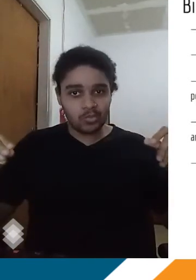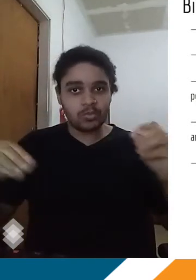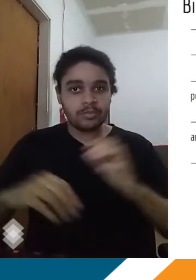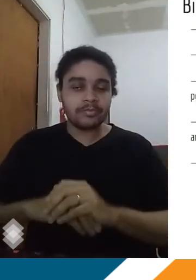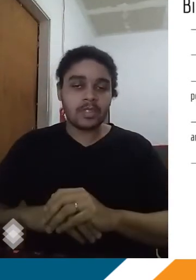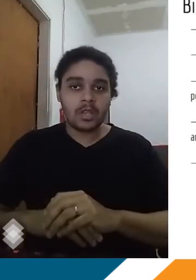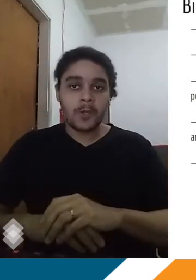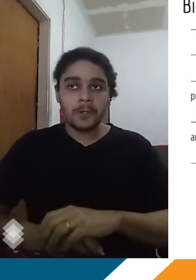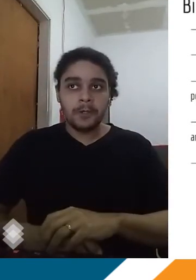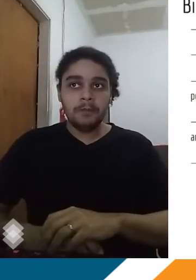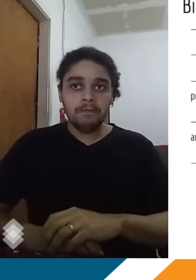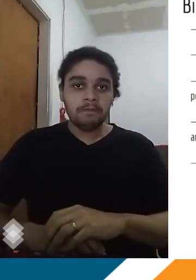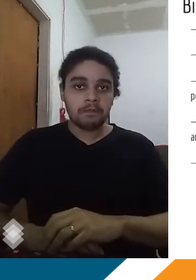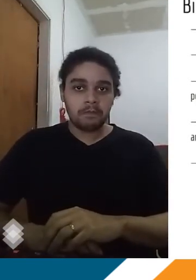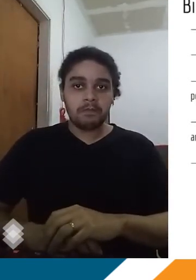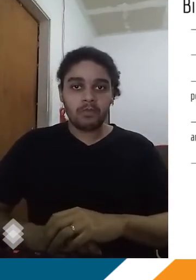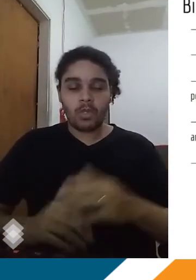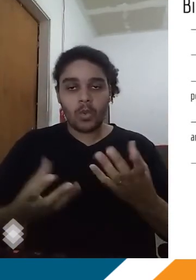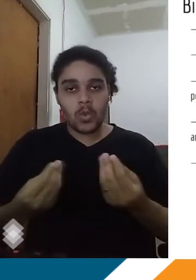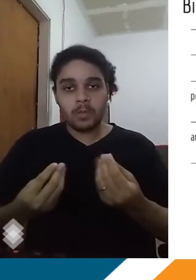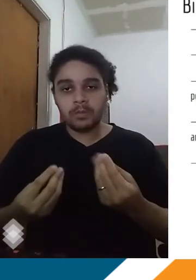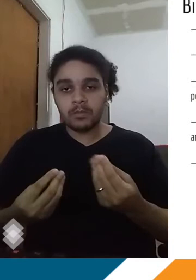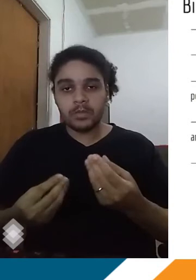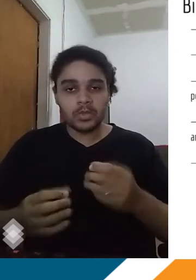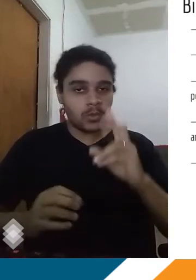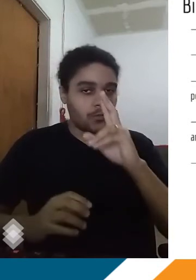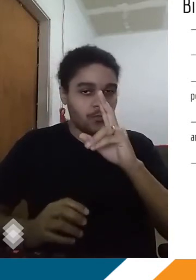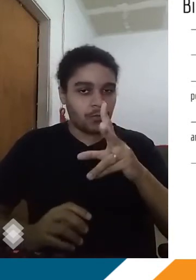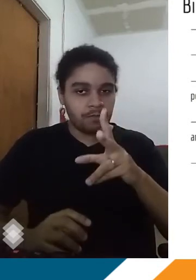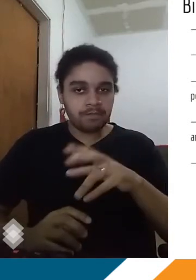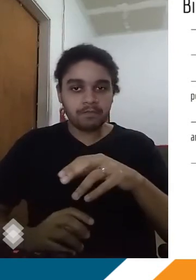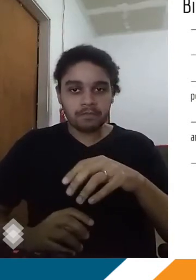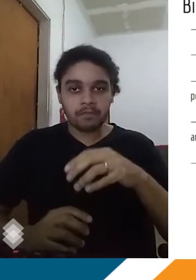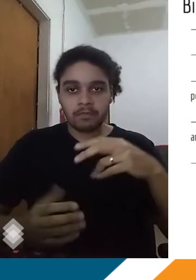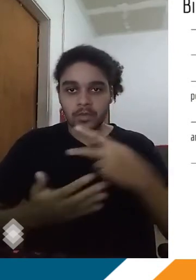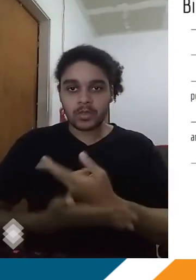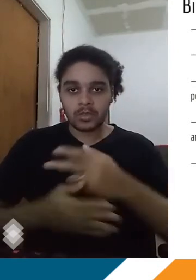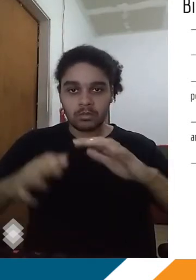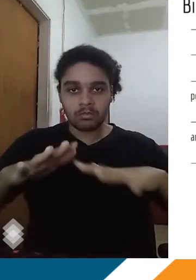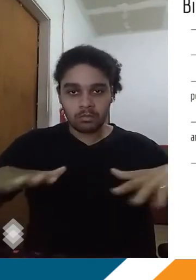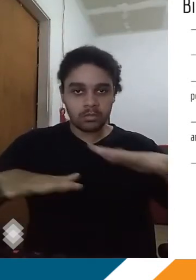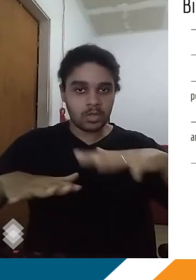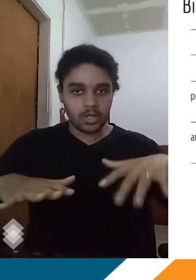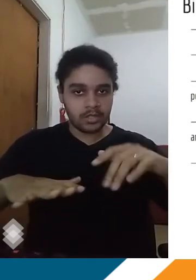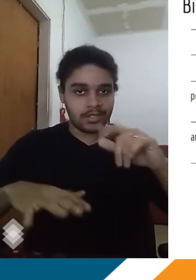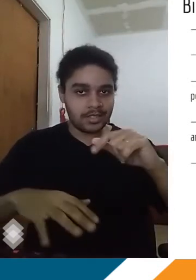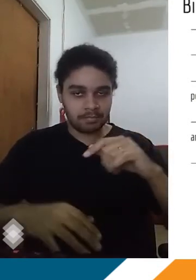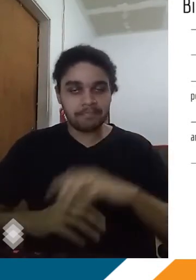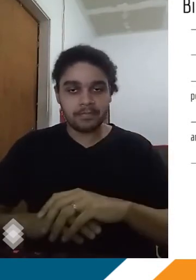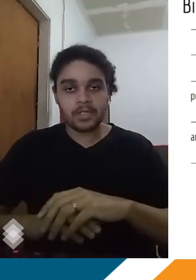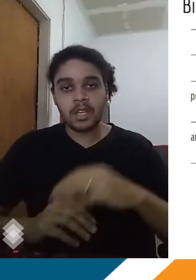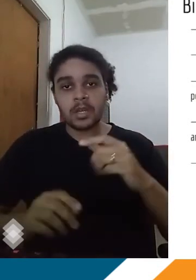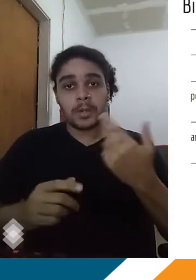que atinge de forma muito intensa né, os solos dessa região e que, portanto,